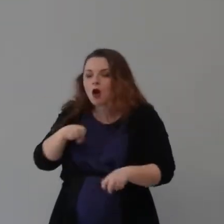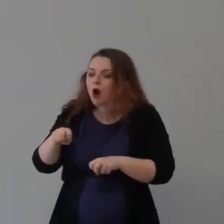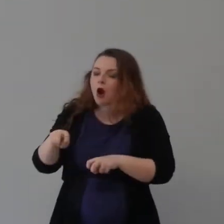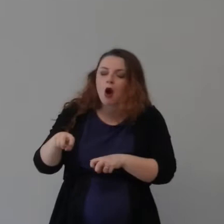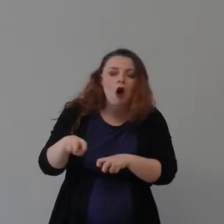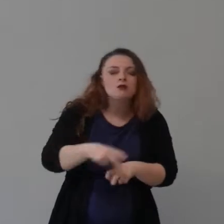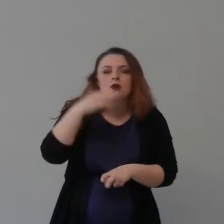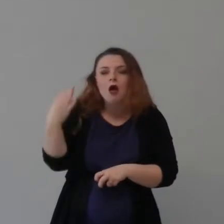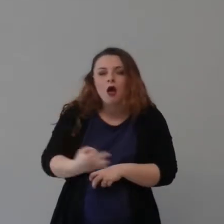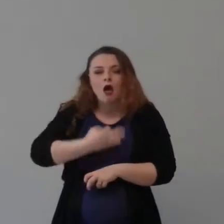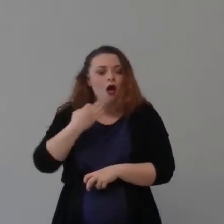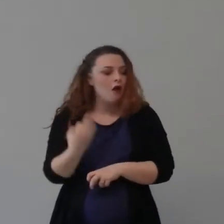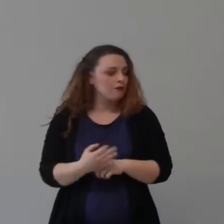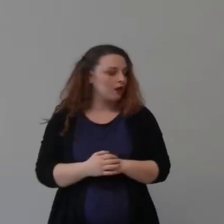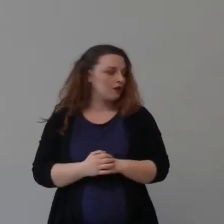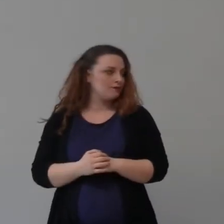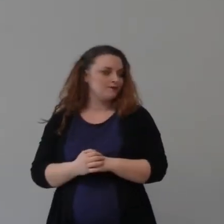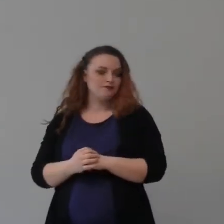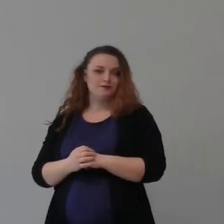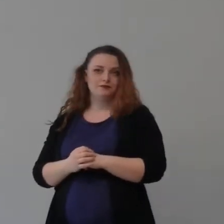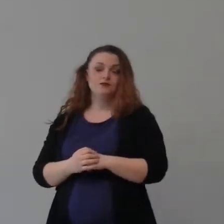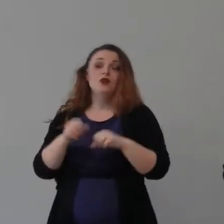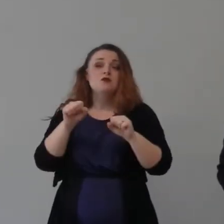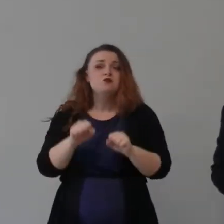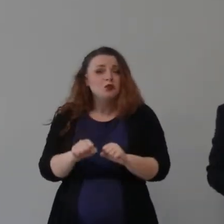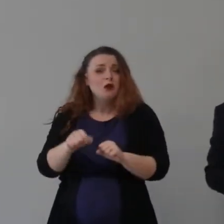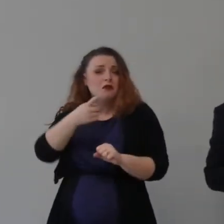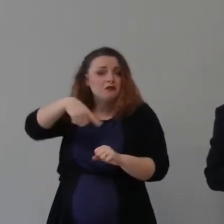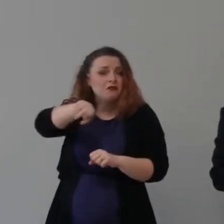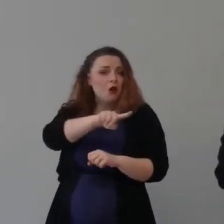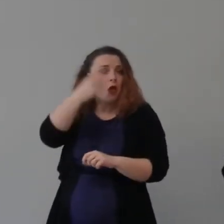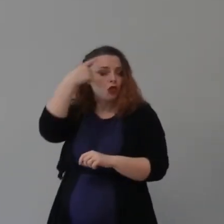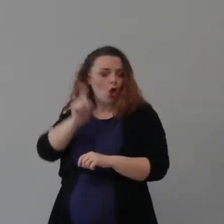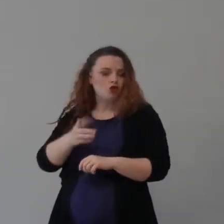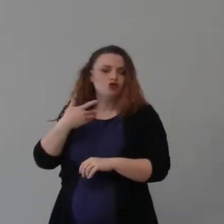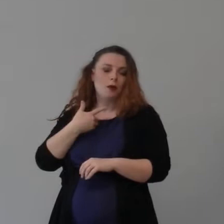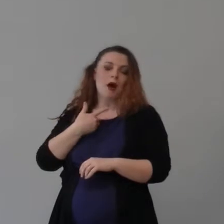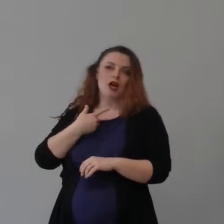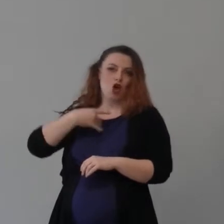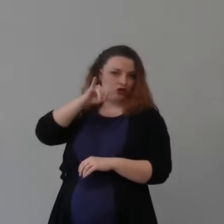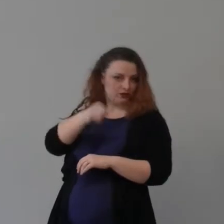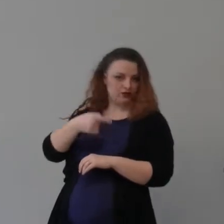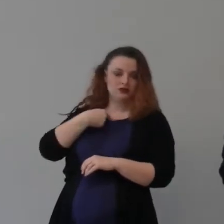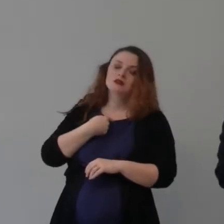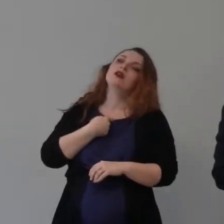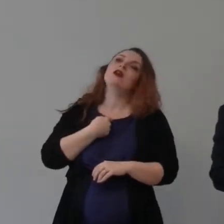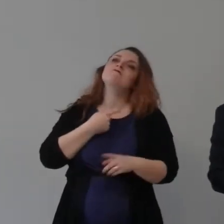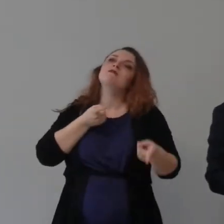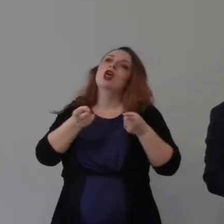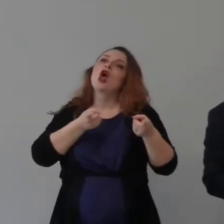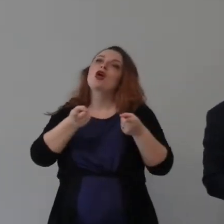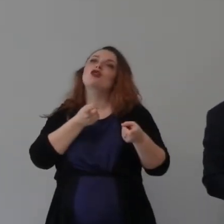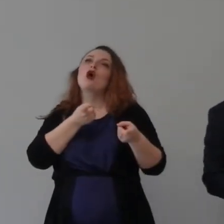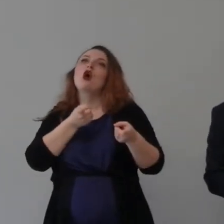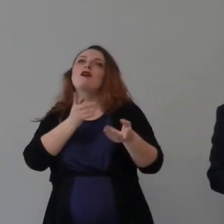in continuazione. Non so se capita a voi, a quello che capita a me, ma i giorni di festa nella mia